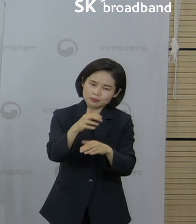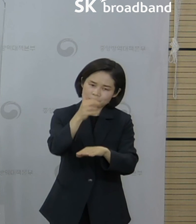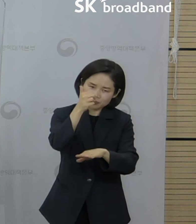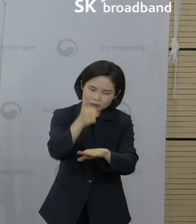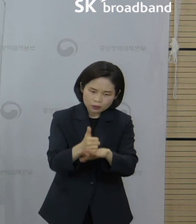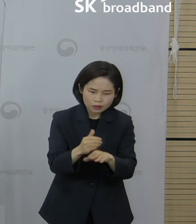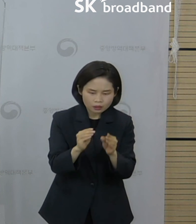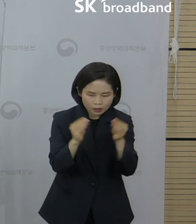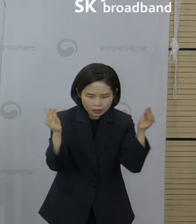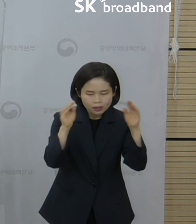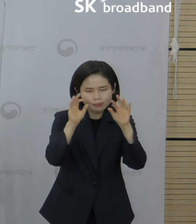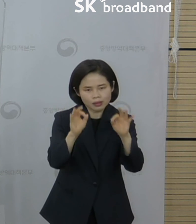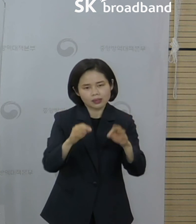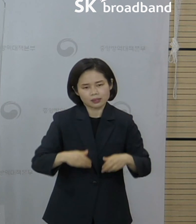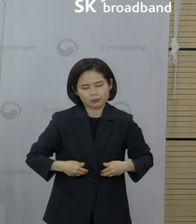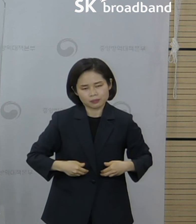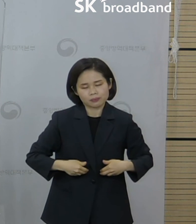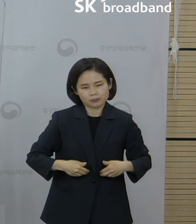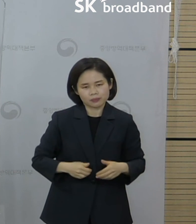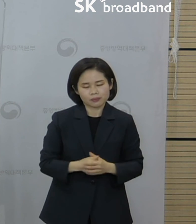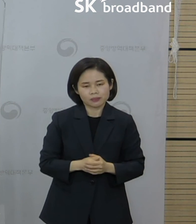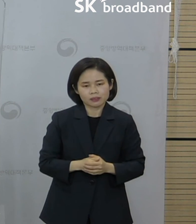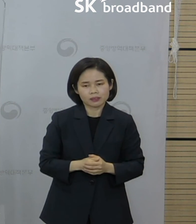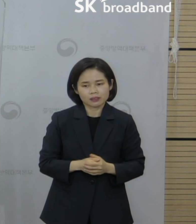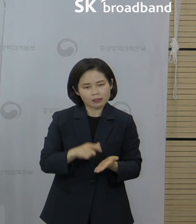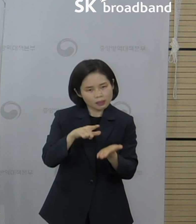같습니다. 네.